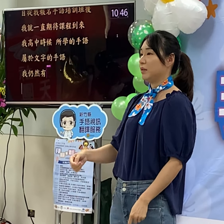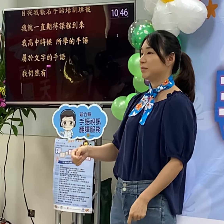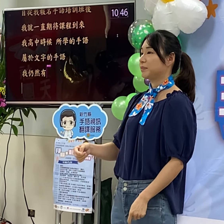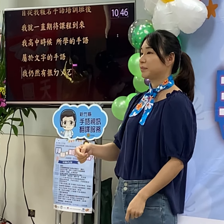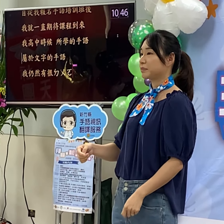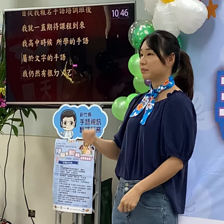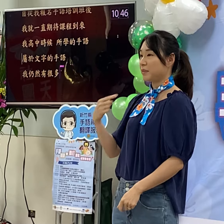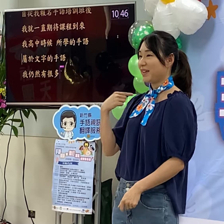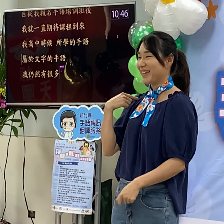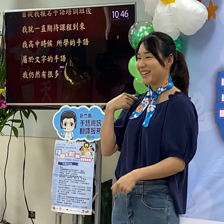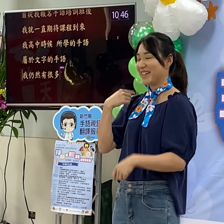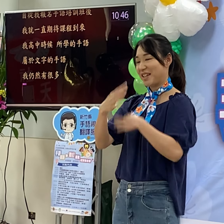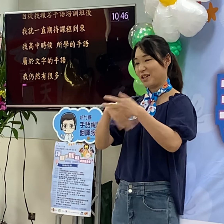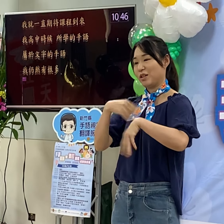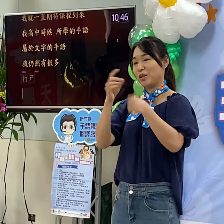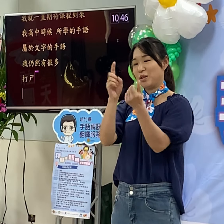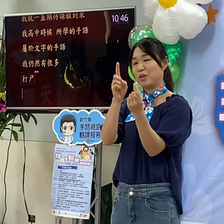打手语歌的印象。